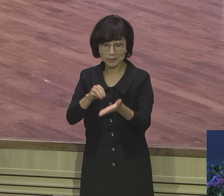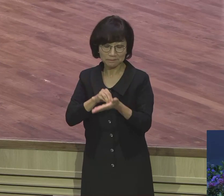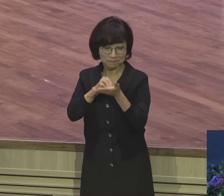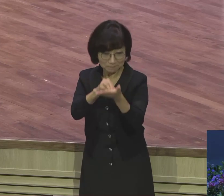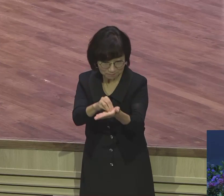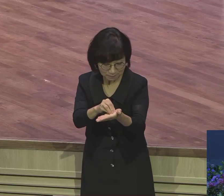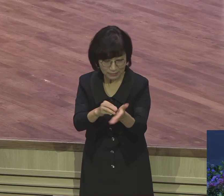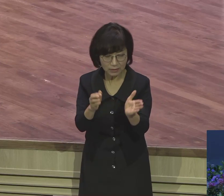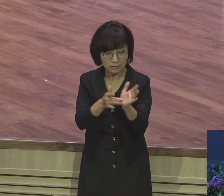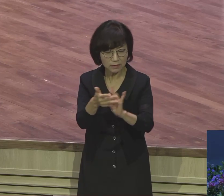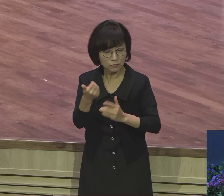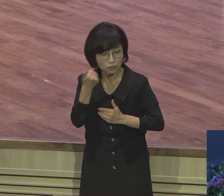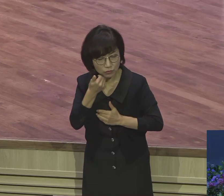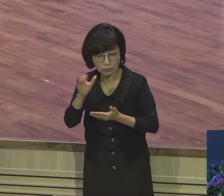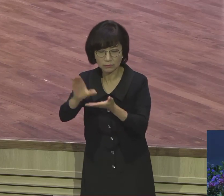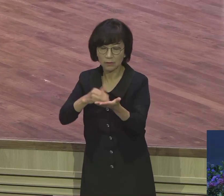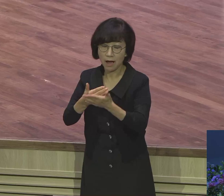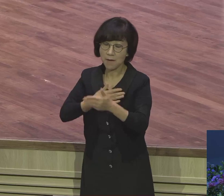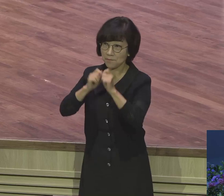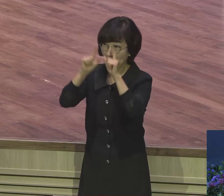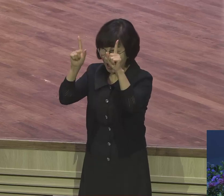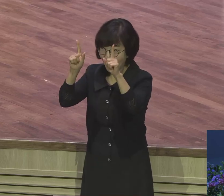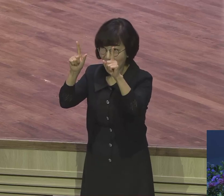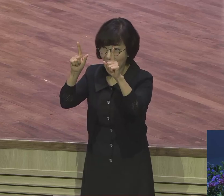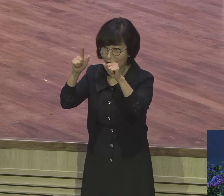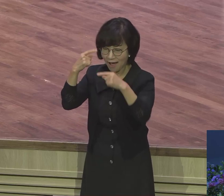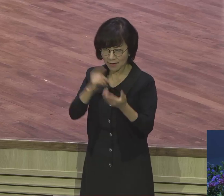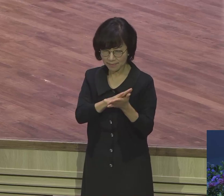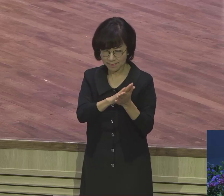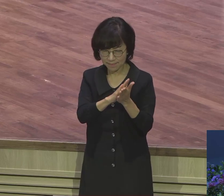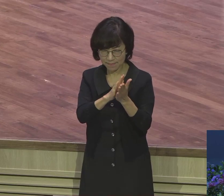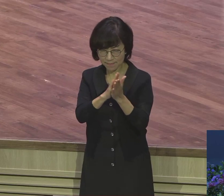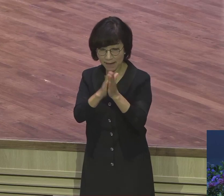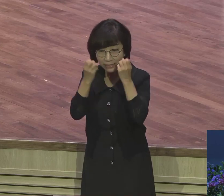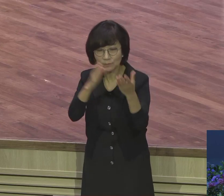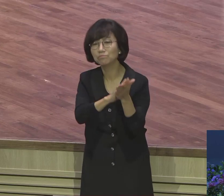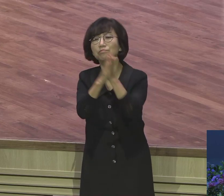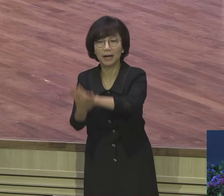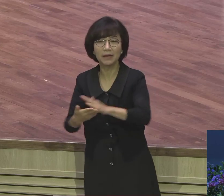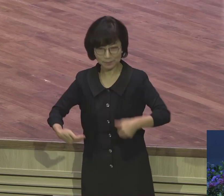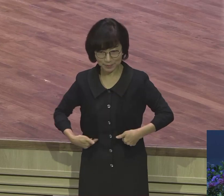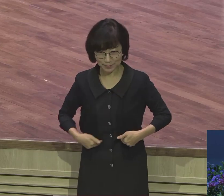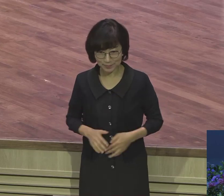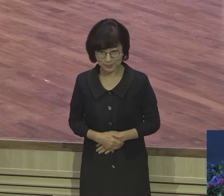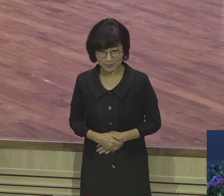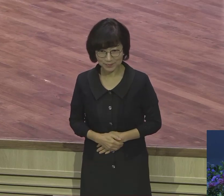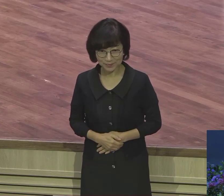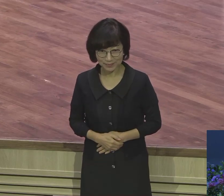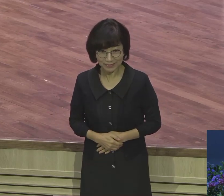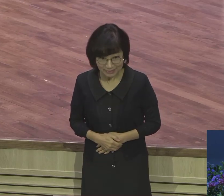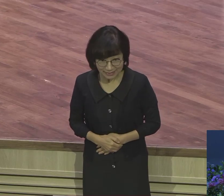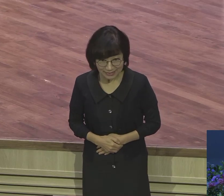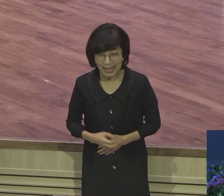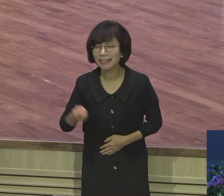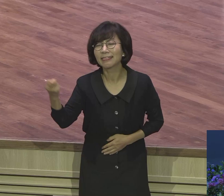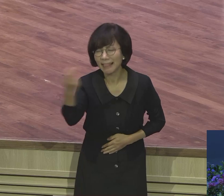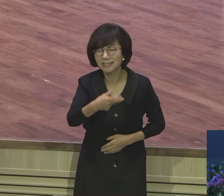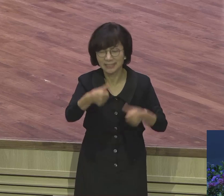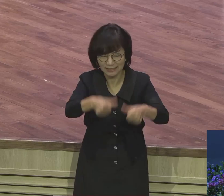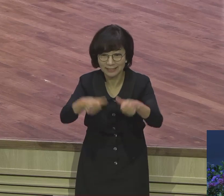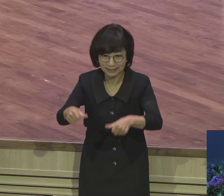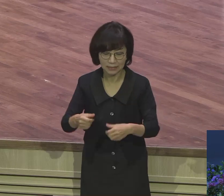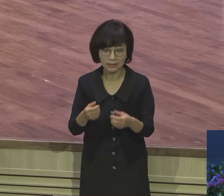글조한 사주 알았으면 바뀌어야지. 맞아요? 맞아요? 서로 다 하면 다시 인사합시다.